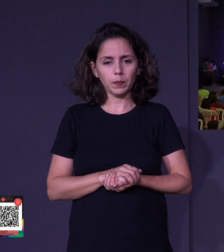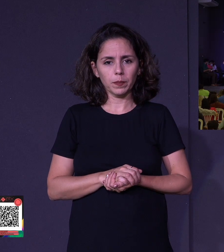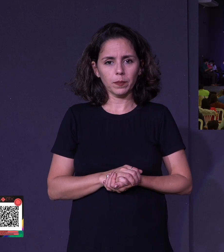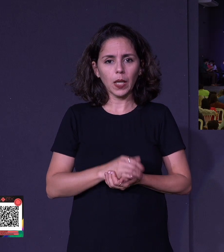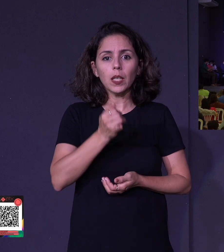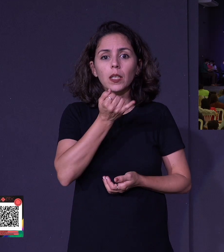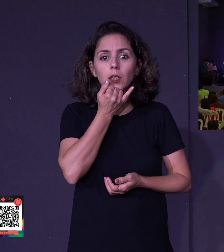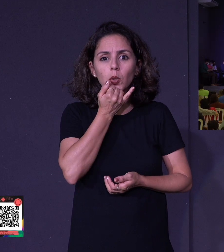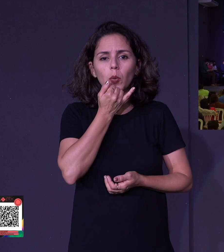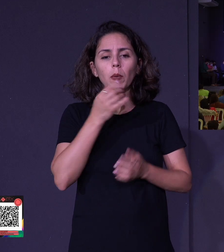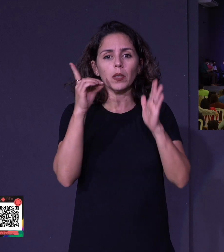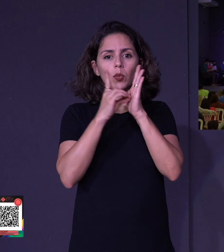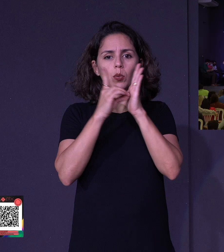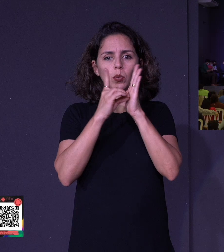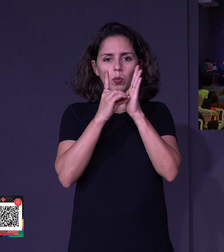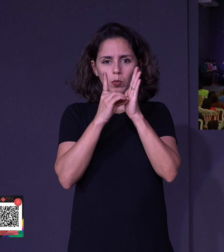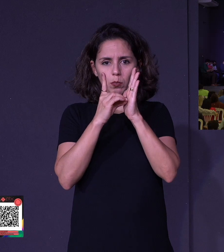Deuteronômio capítulo 6.